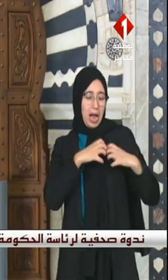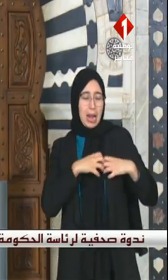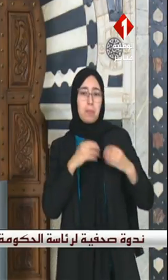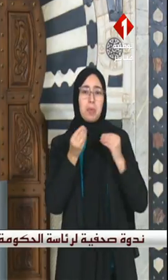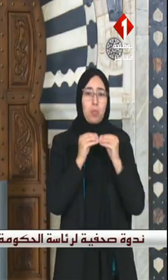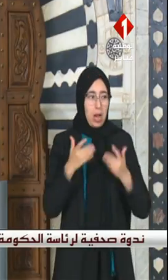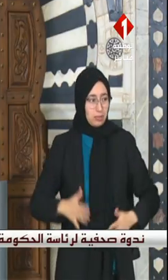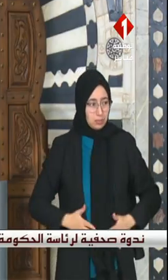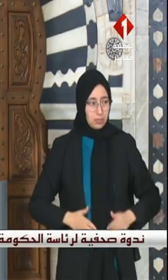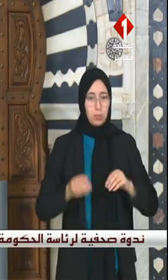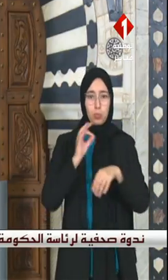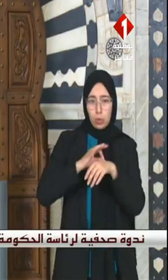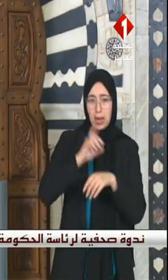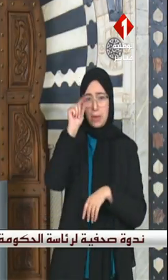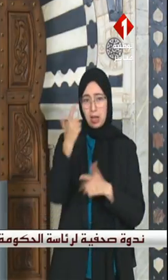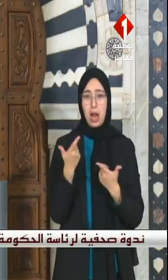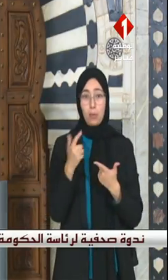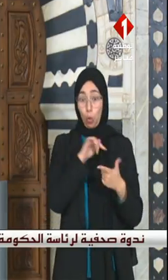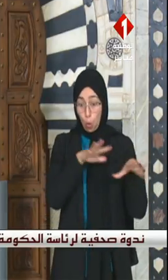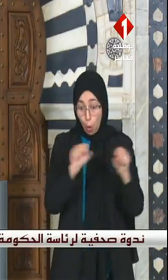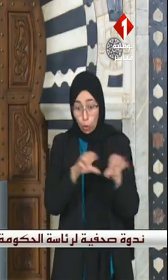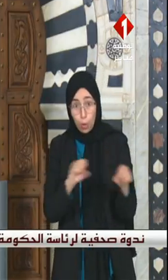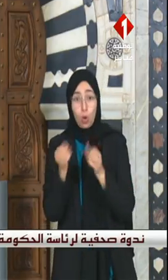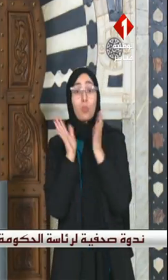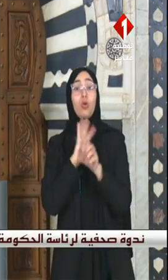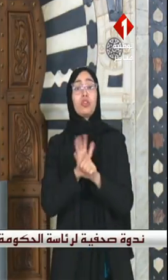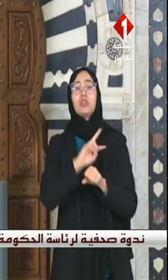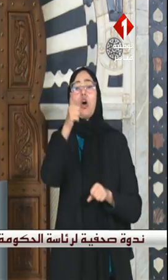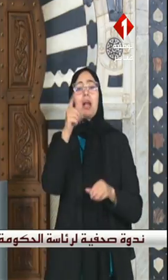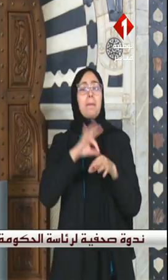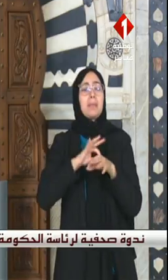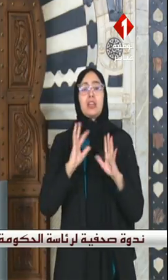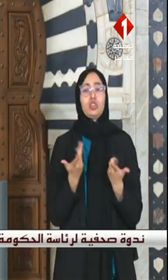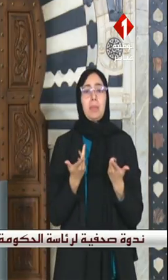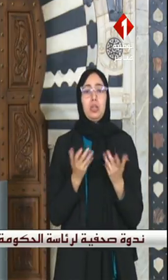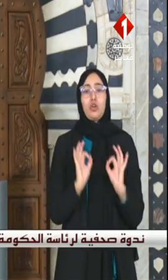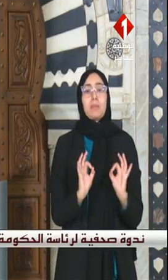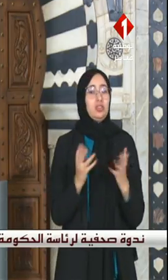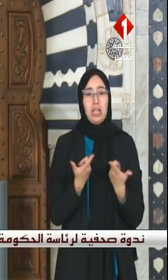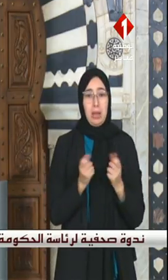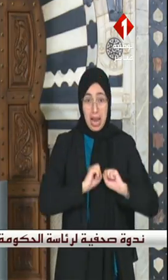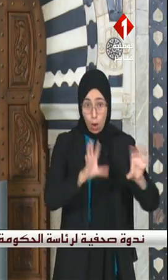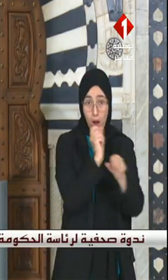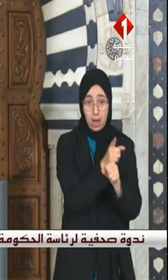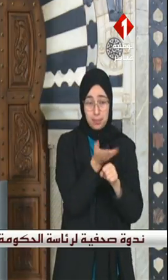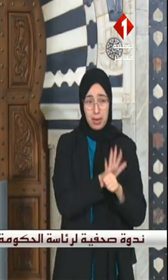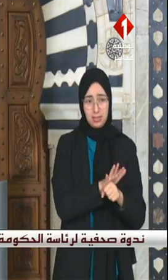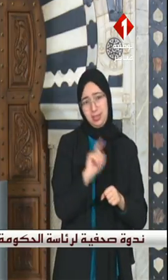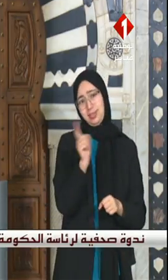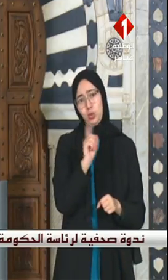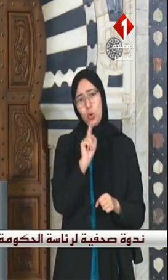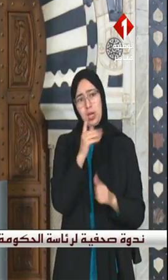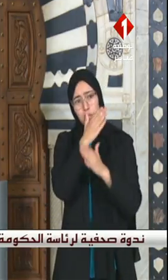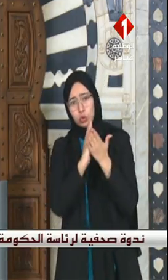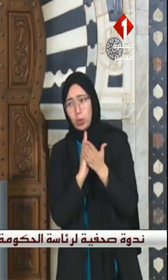في العلاج، عندهم حق في الإنعاش، مش يتمتعوا برعاية صحية طيبة. دونك احنا بدينا